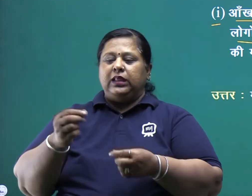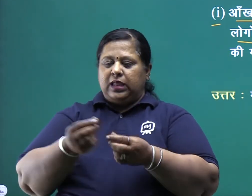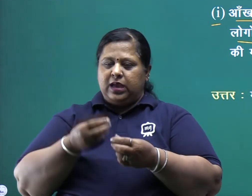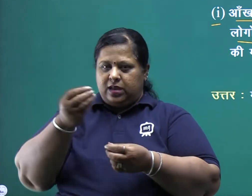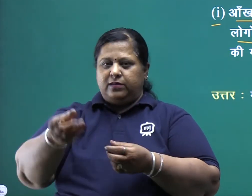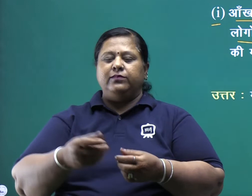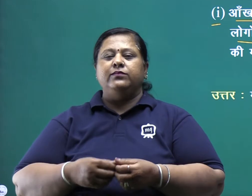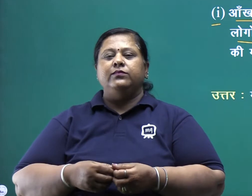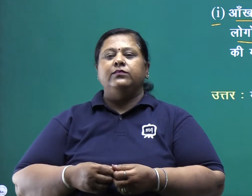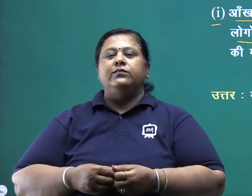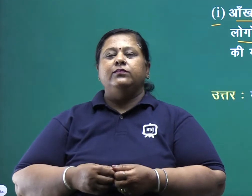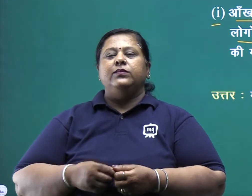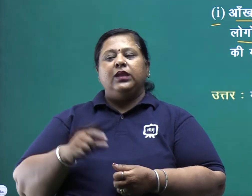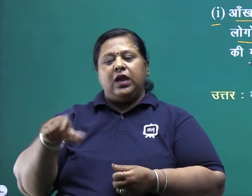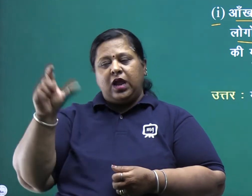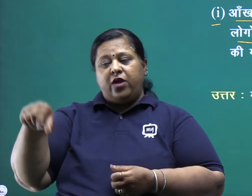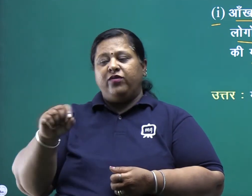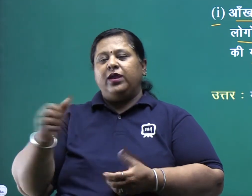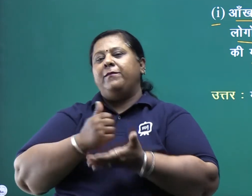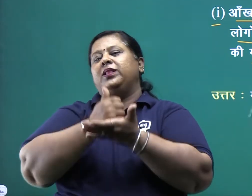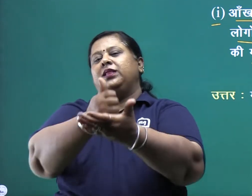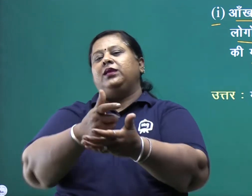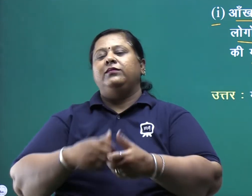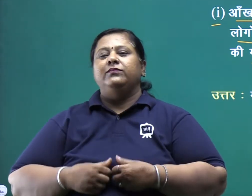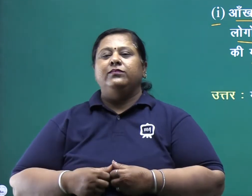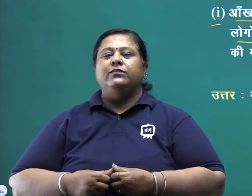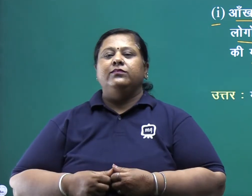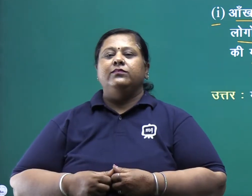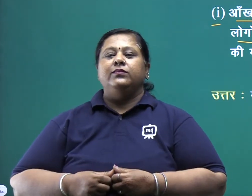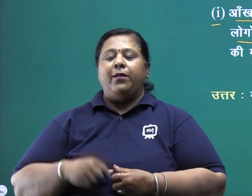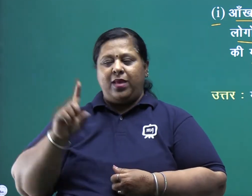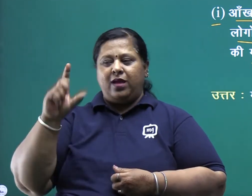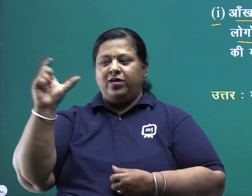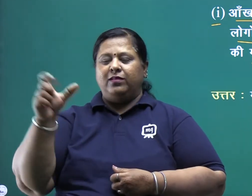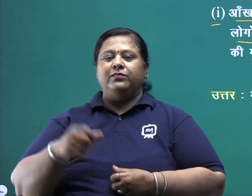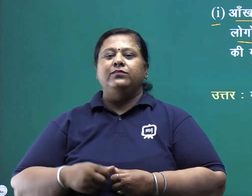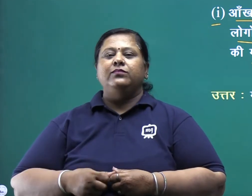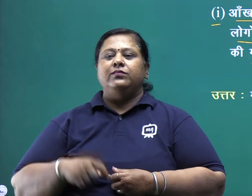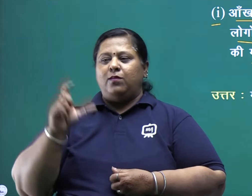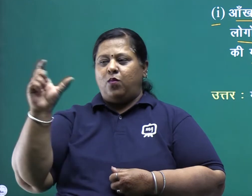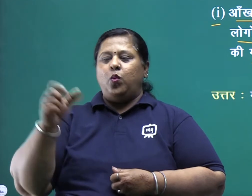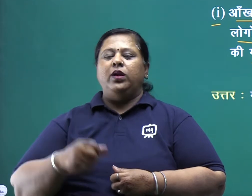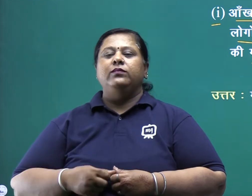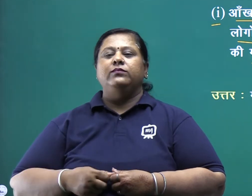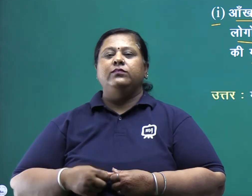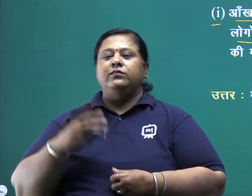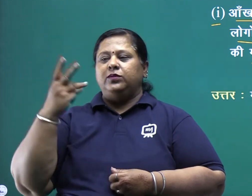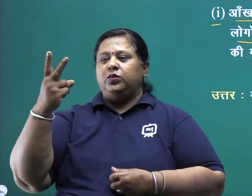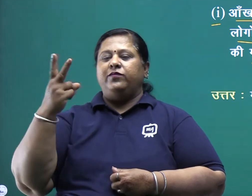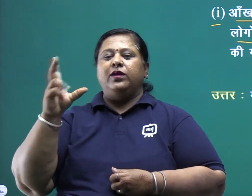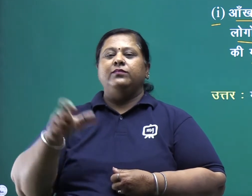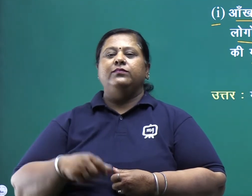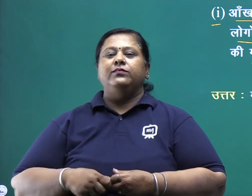देकर कवि की मदद की। पहला विकल्प मूठ या